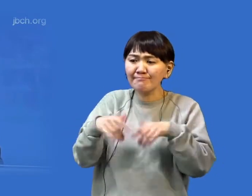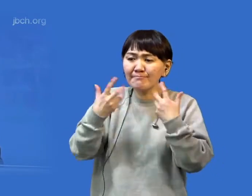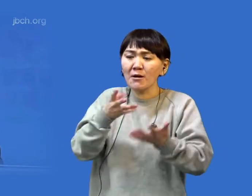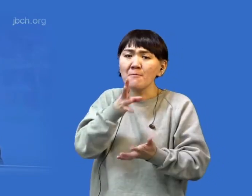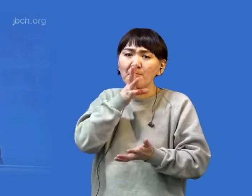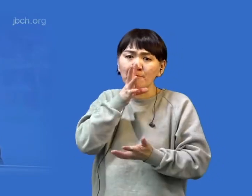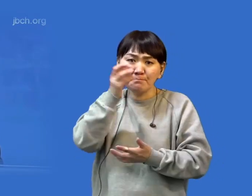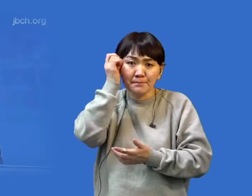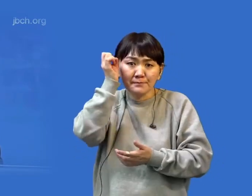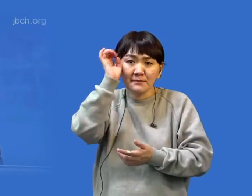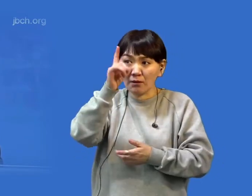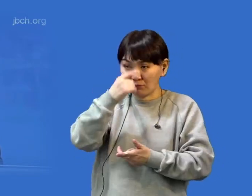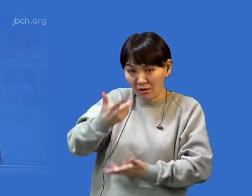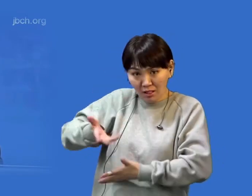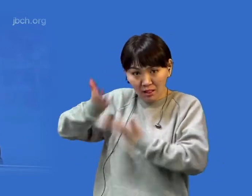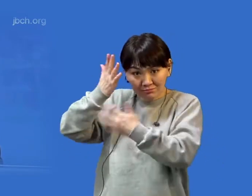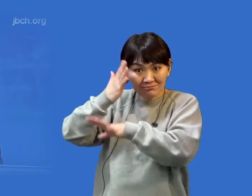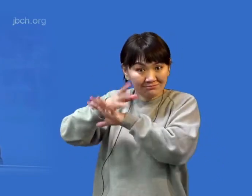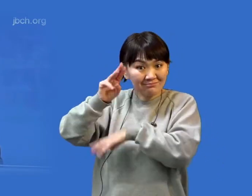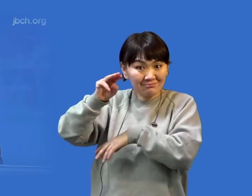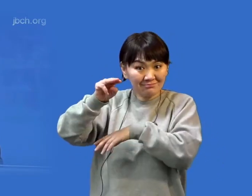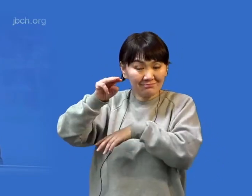айлцсан биз дээ.